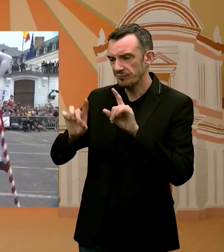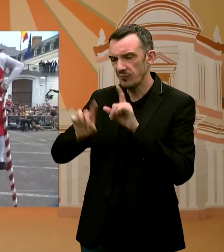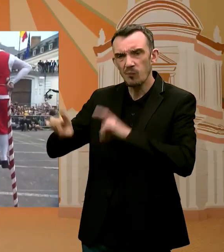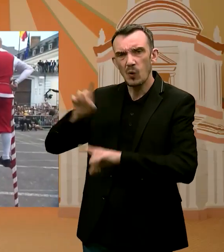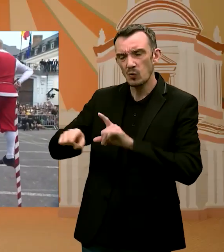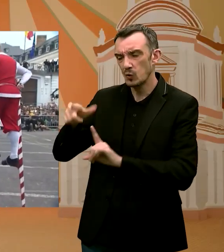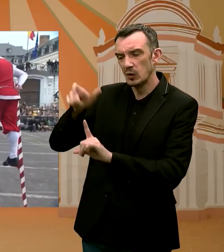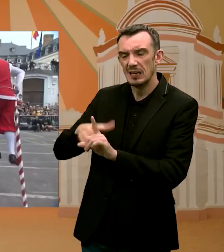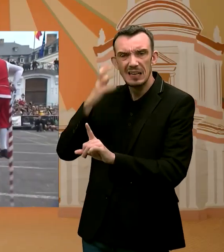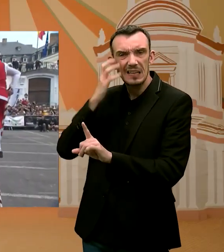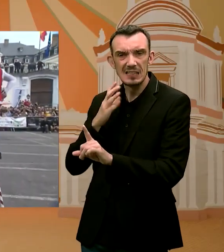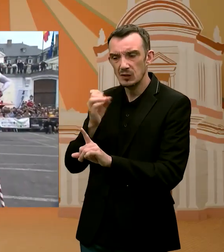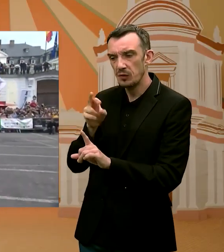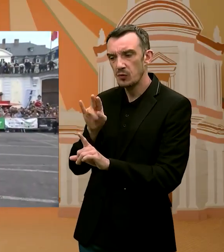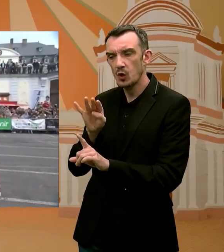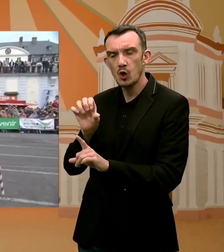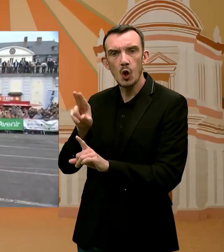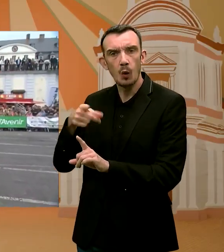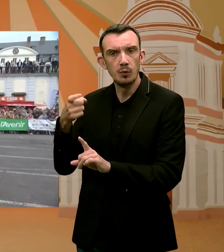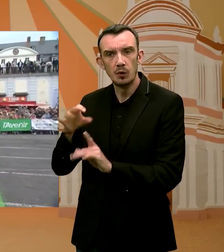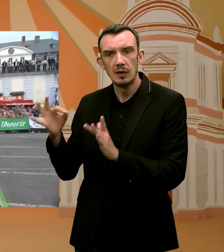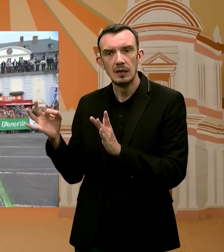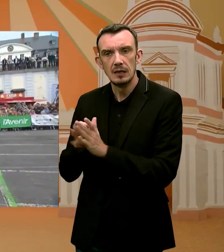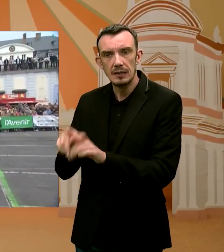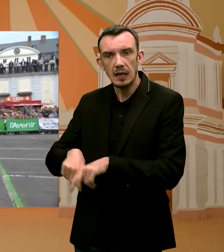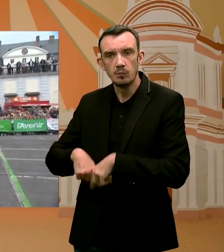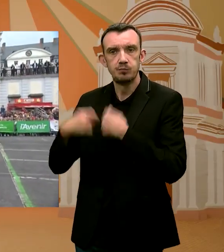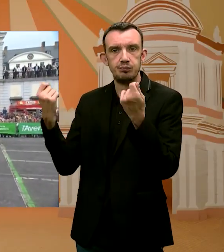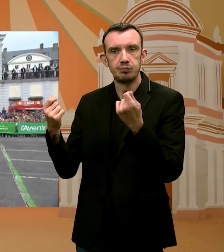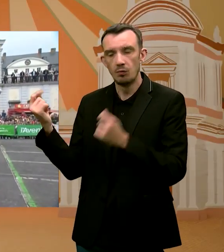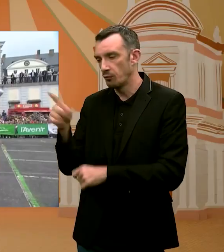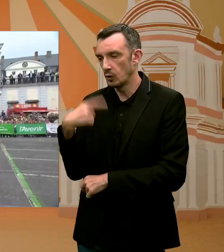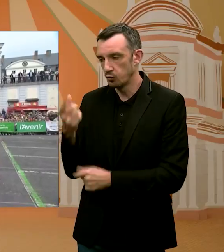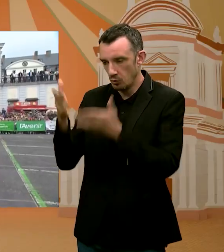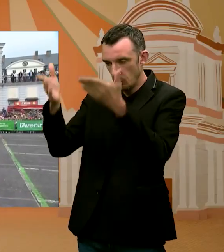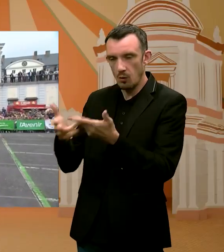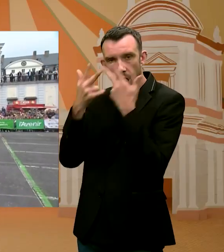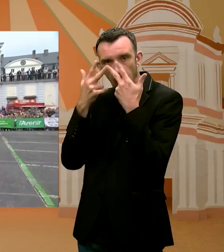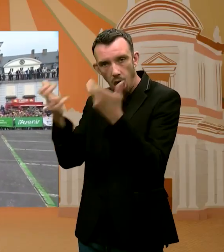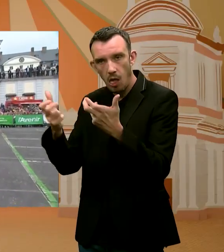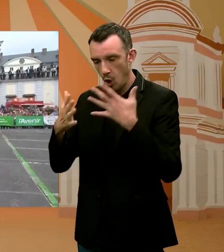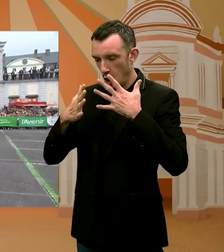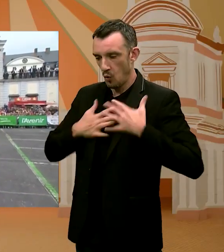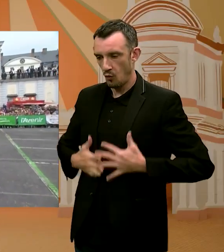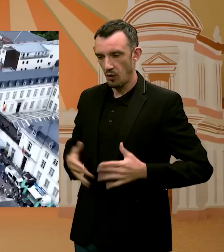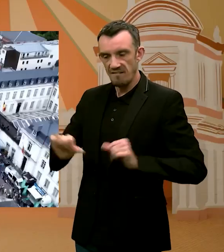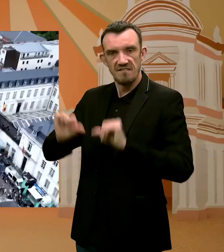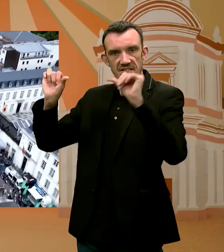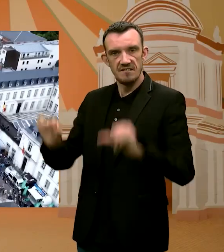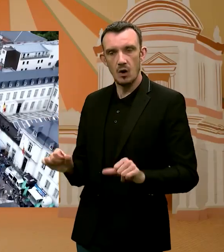j'ai commencé les échasseurs, c'était un peu l'idole de tout le monde. Christophe, il a le gabarit évidemment de quelqu'un de fort qui va, comme Alice et moi, taper avec son corps. Mais non, en